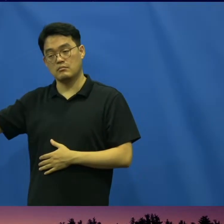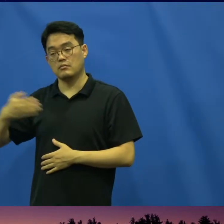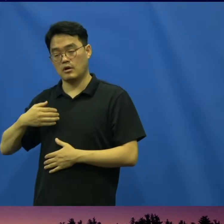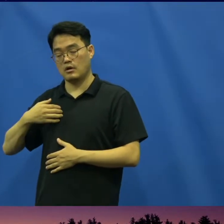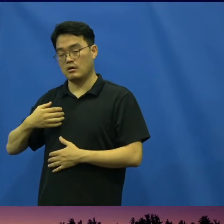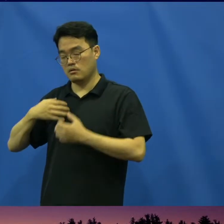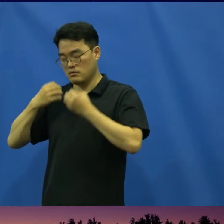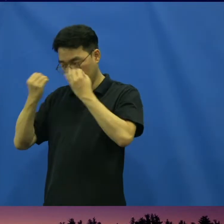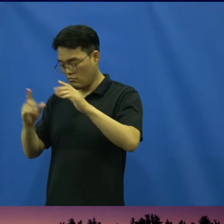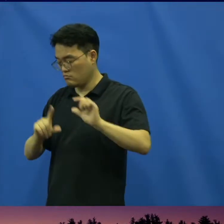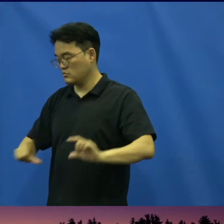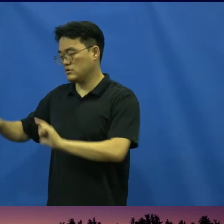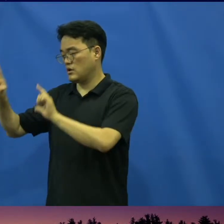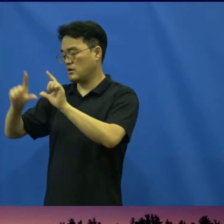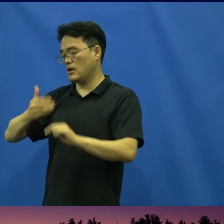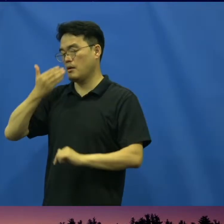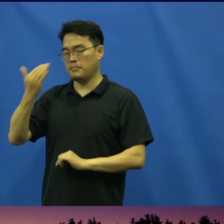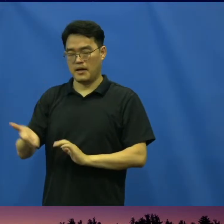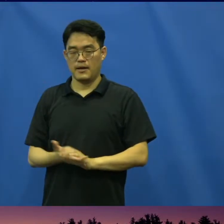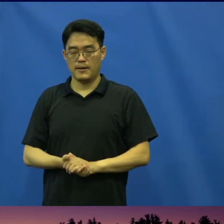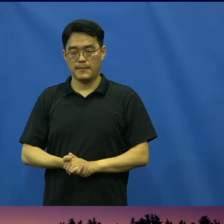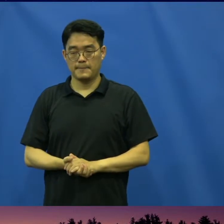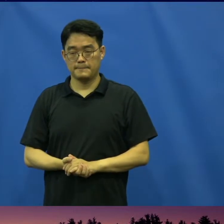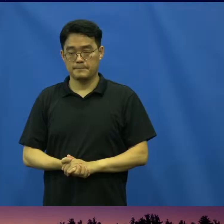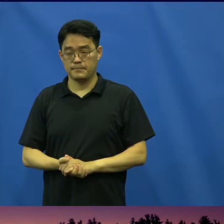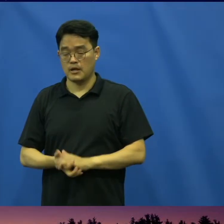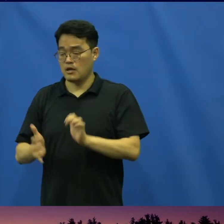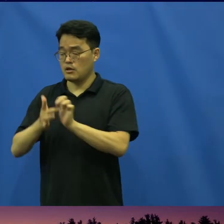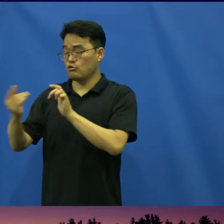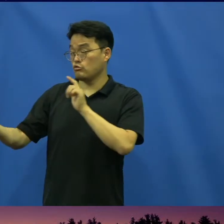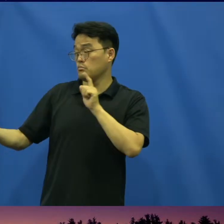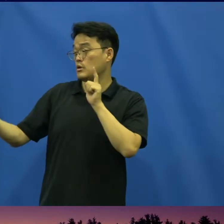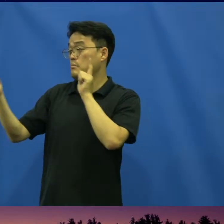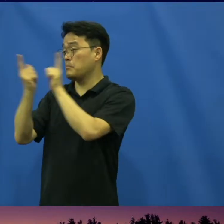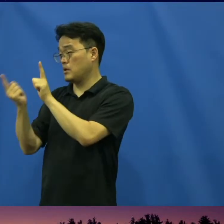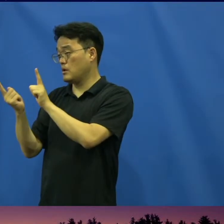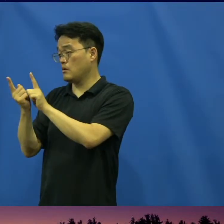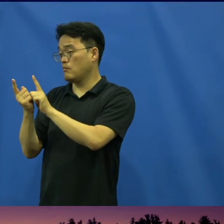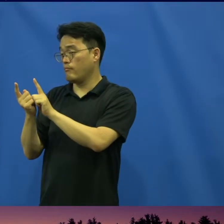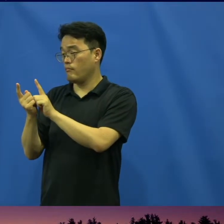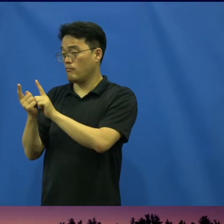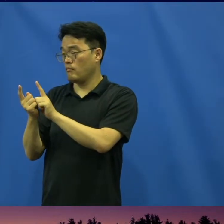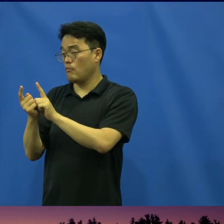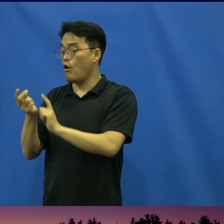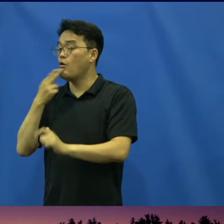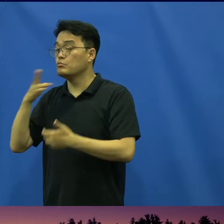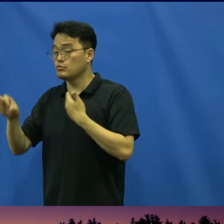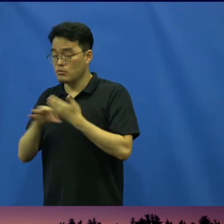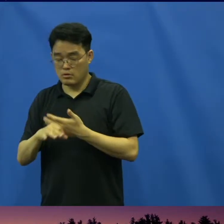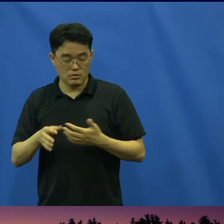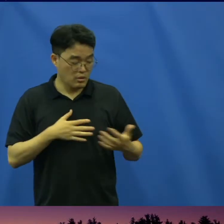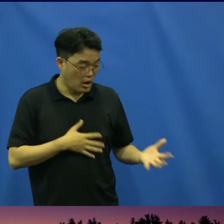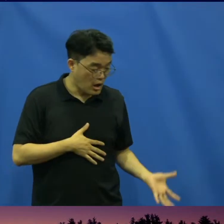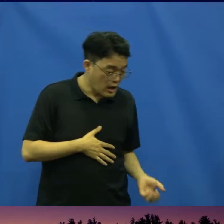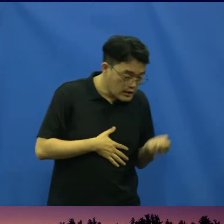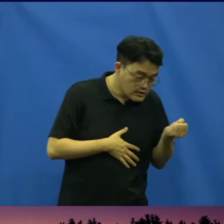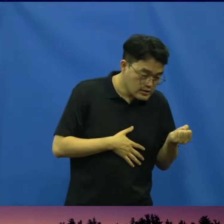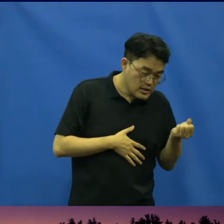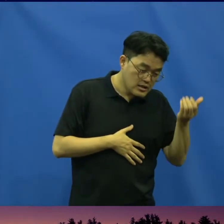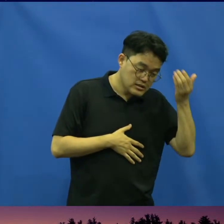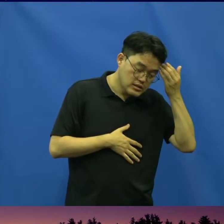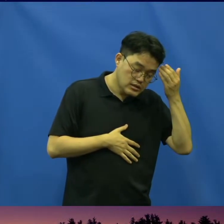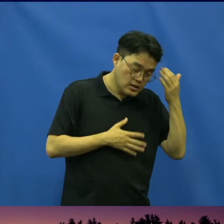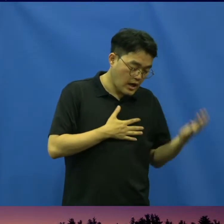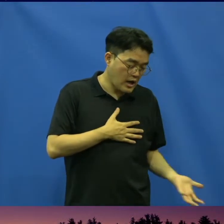그리스도를 만나지 않으면 내가 가지고 있는, 소유하고 있는 게 무슨 의미가 있는지를 모르니까 내가 가지고 있고 내가 소유하는 것에 의해서 내가 망한단